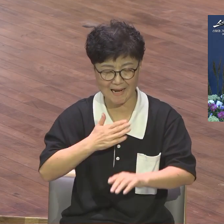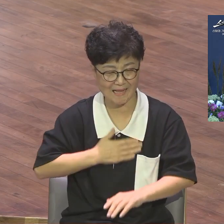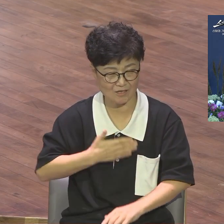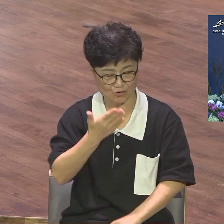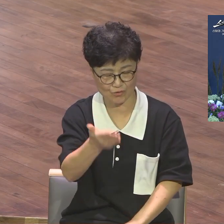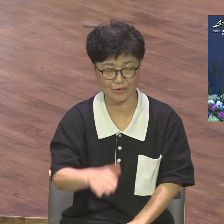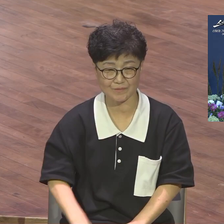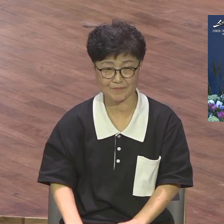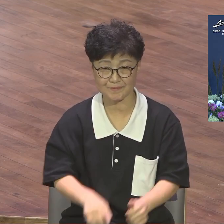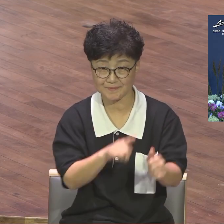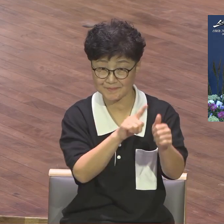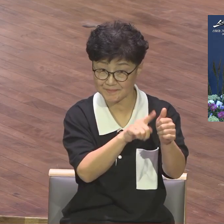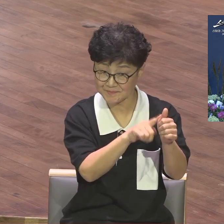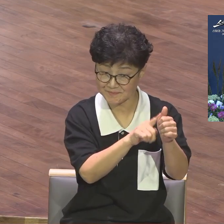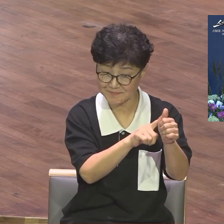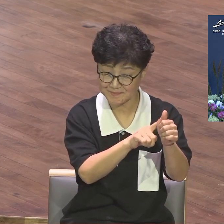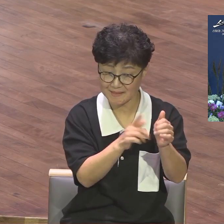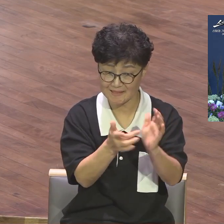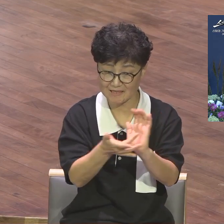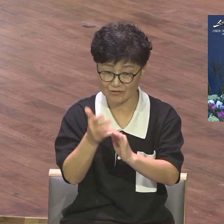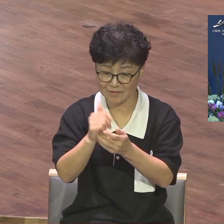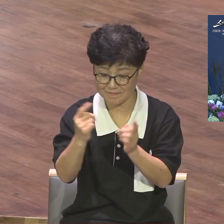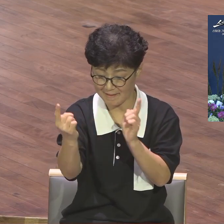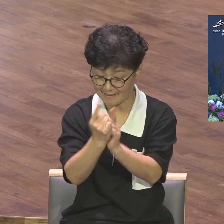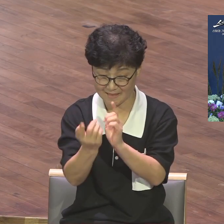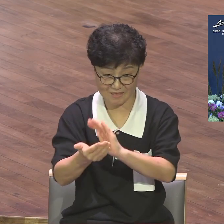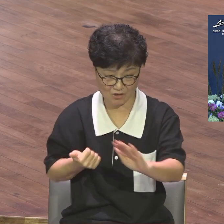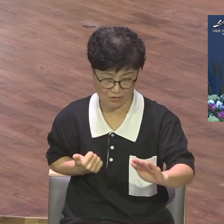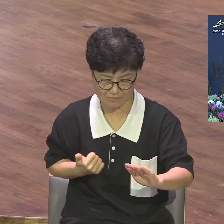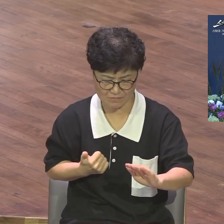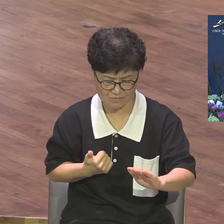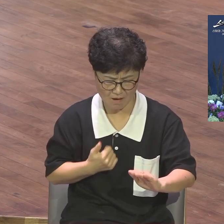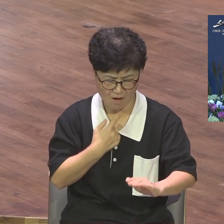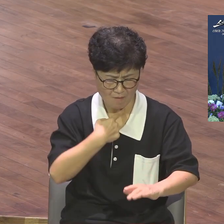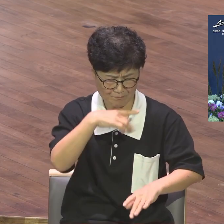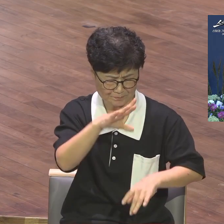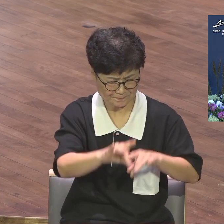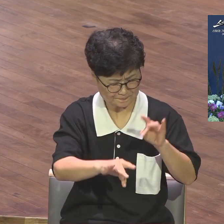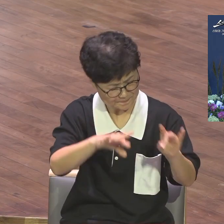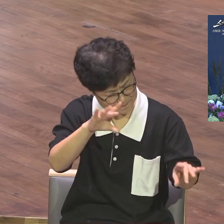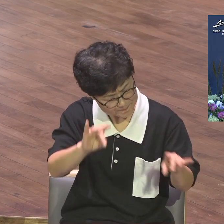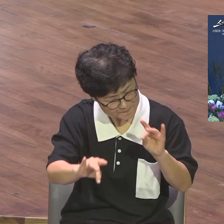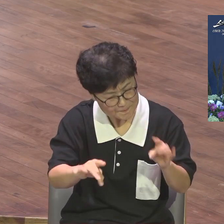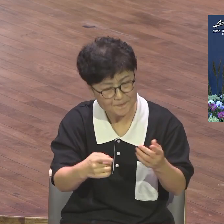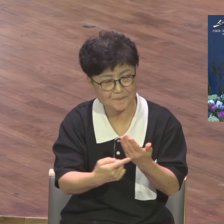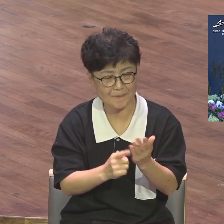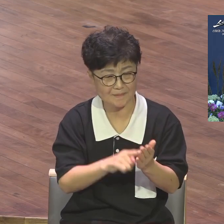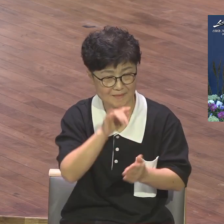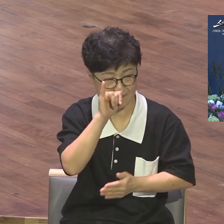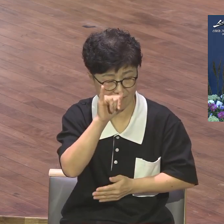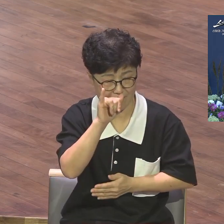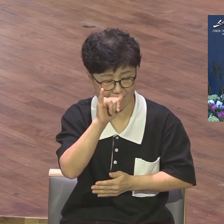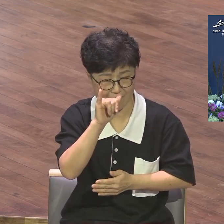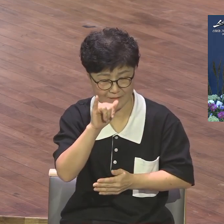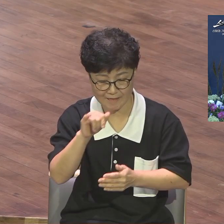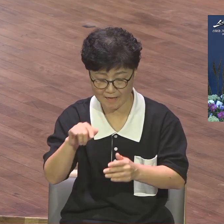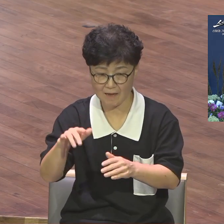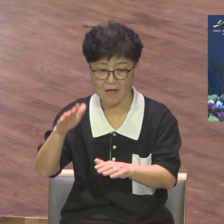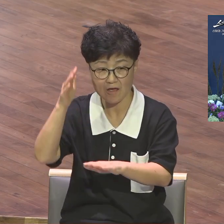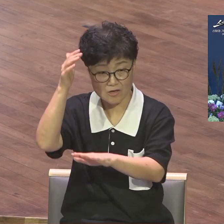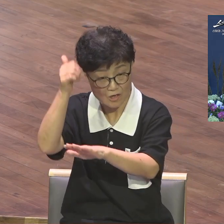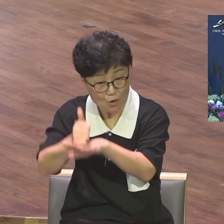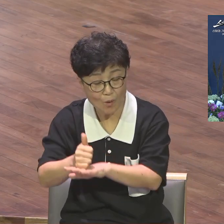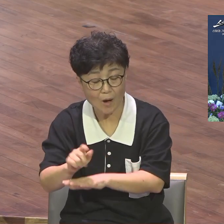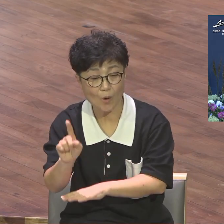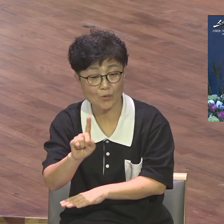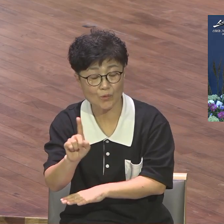예수님을 만나기 전에 그런 갈급했던 스토리라면 후반전으로 가서는 예수님을 만난 이후의 그 전환점과 바로